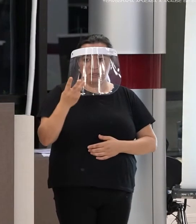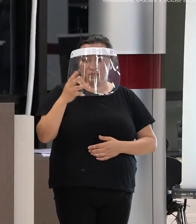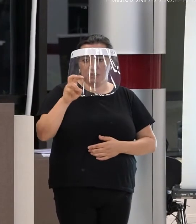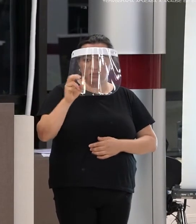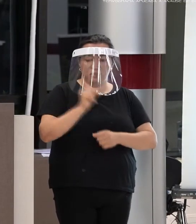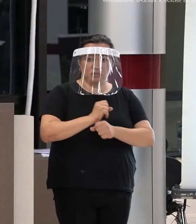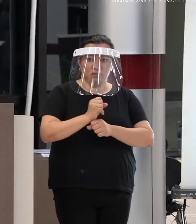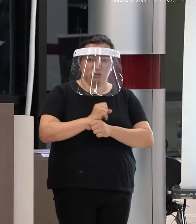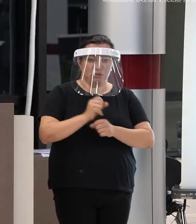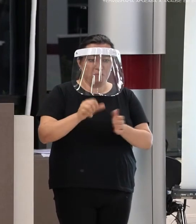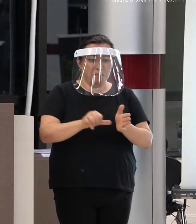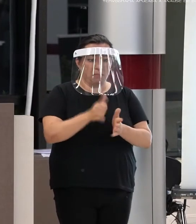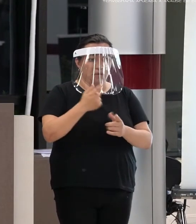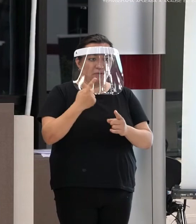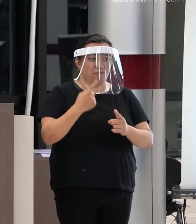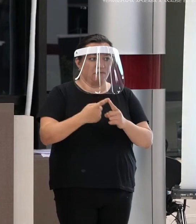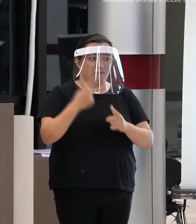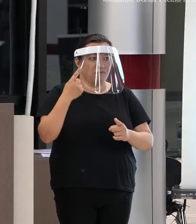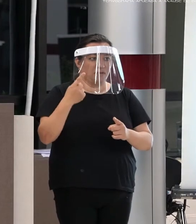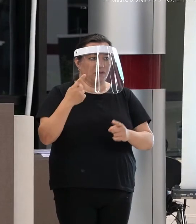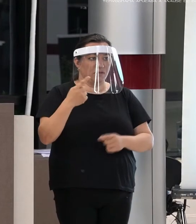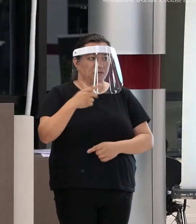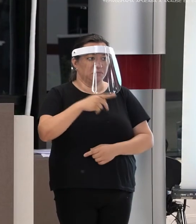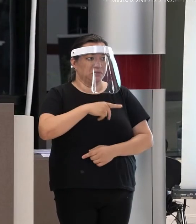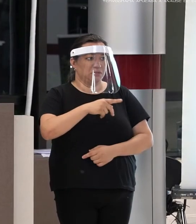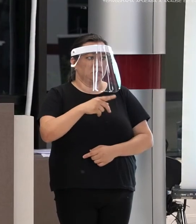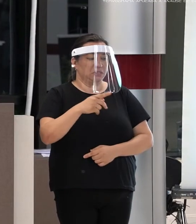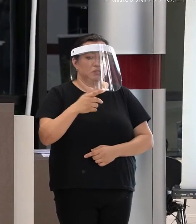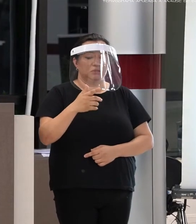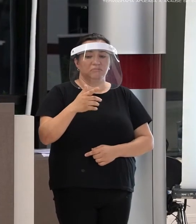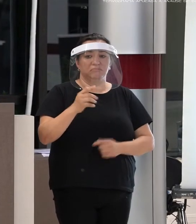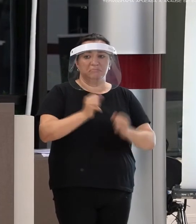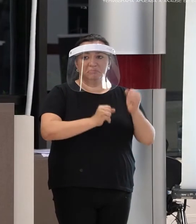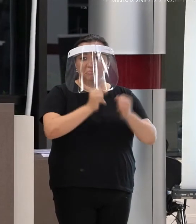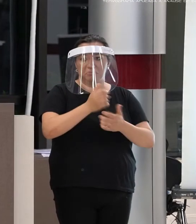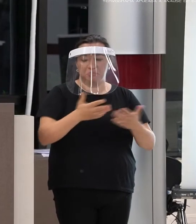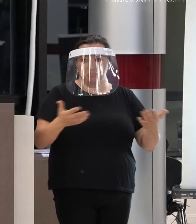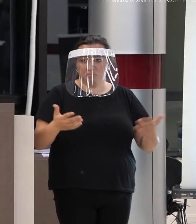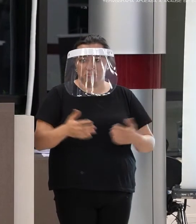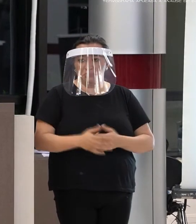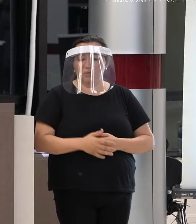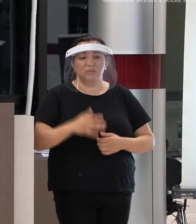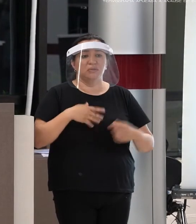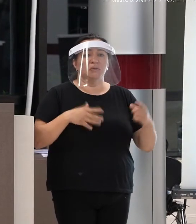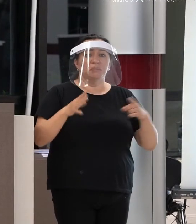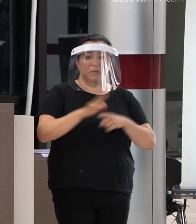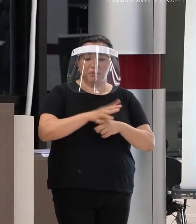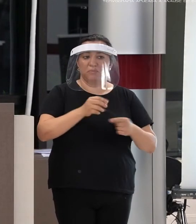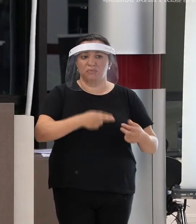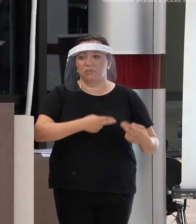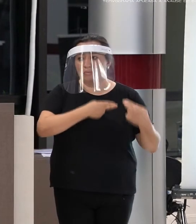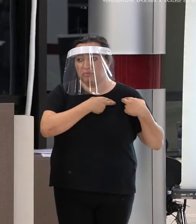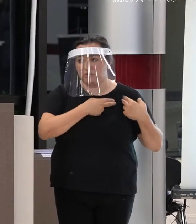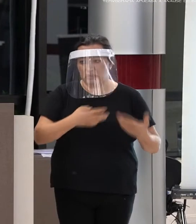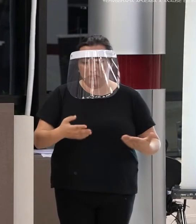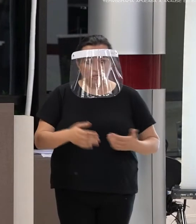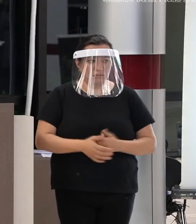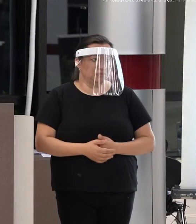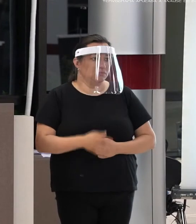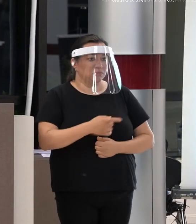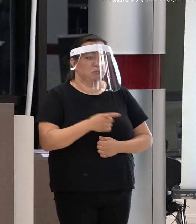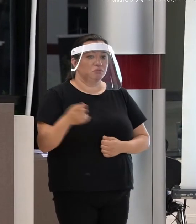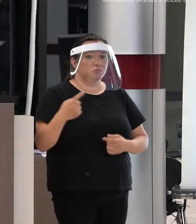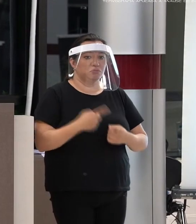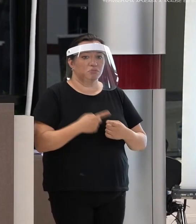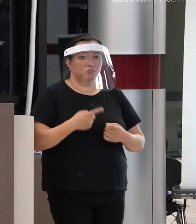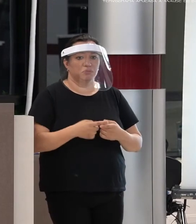de Copimeira, vai ser a primeira vez que nós vamos ter um presidente brasileiro. E aí eu só tenho muita culpa nisso aí, porque você foi o cara